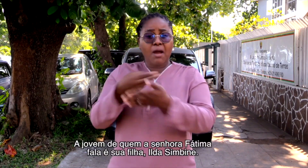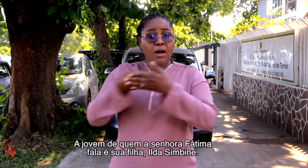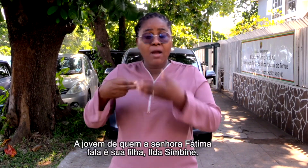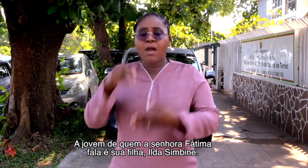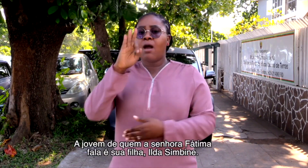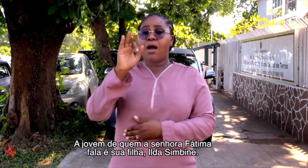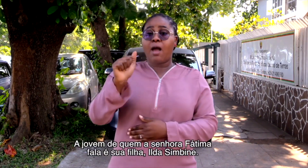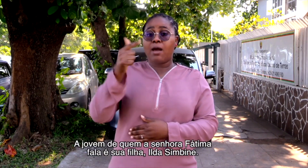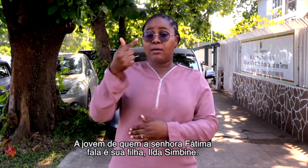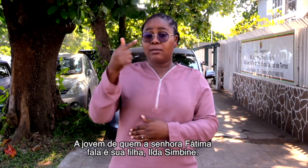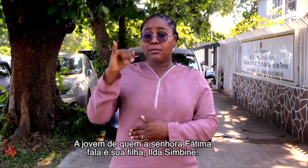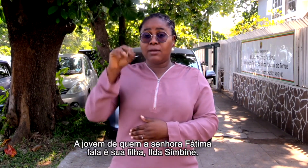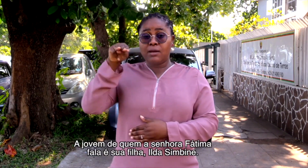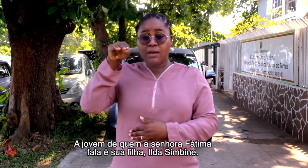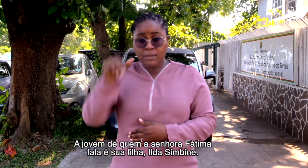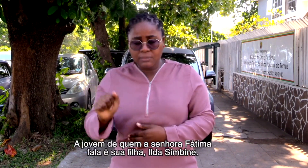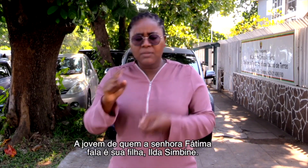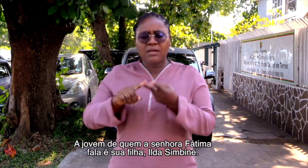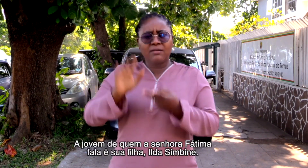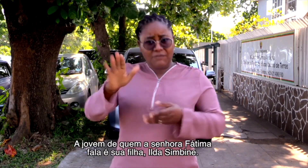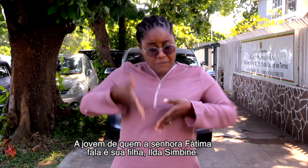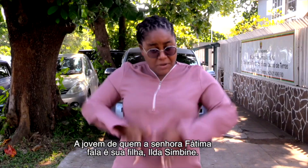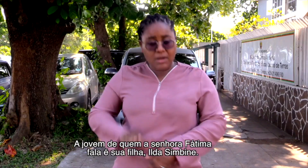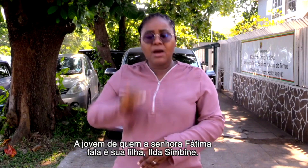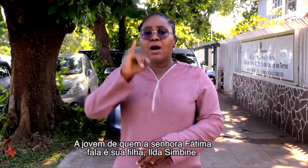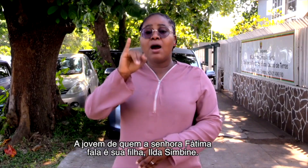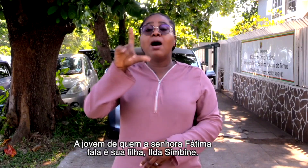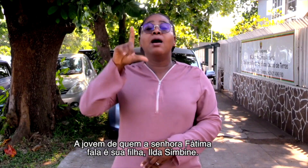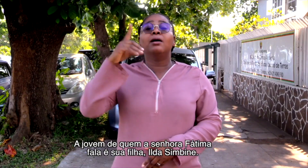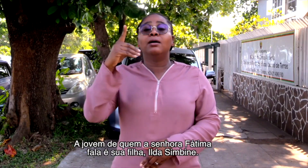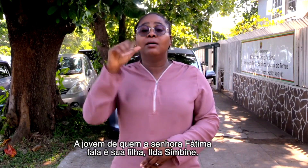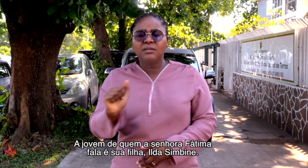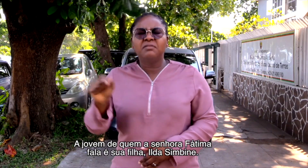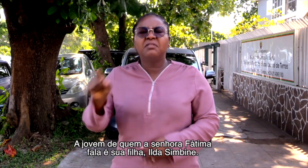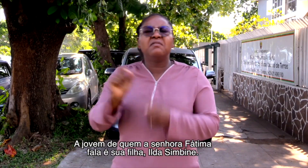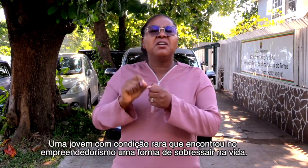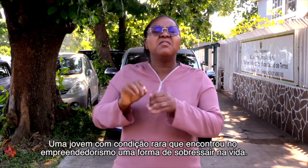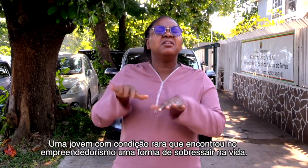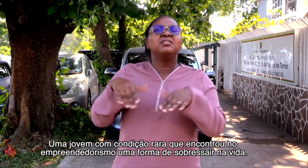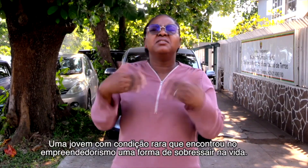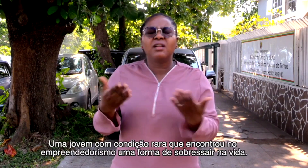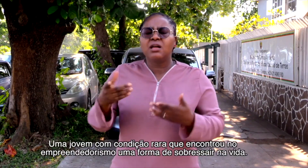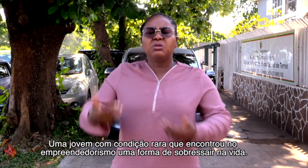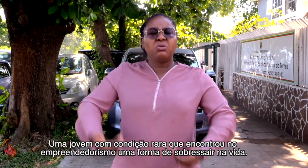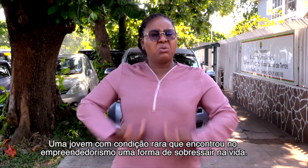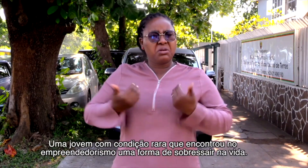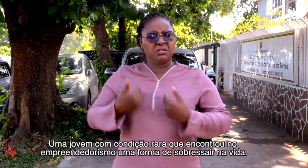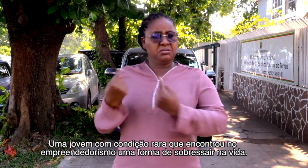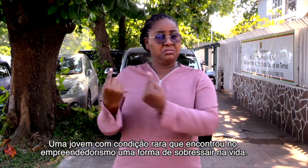A jovem de quem a senhora Fátima fala é sua filha, Hilda Simbina. Uma jovem com condição rara que